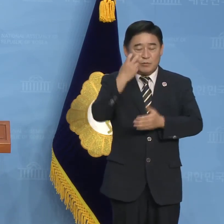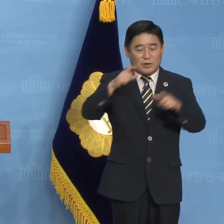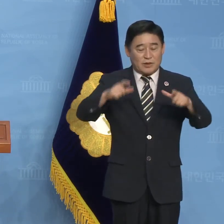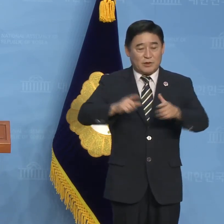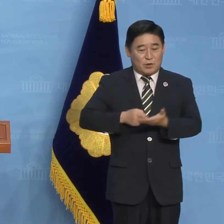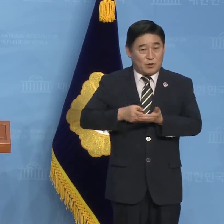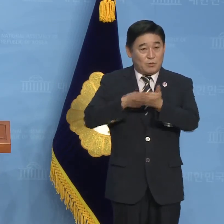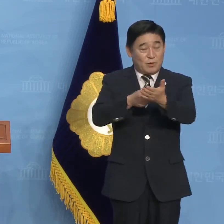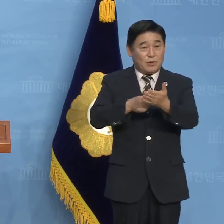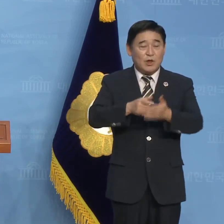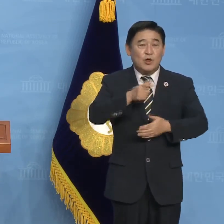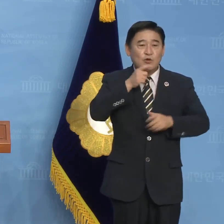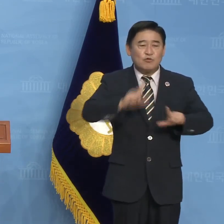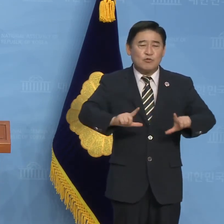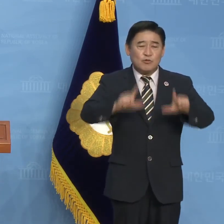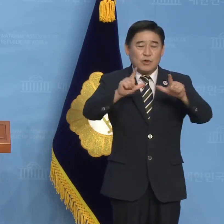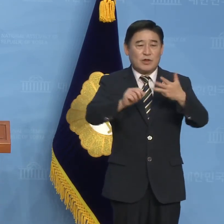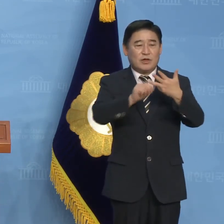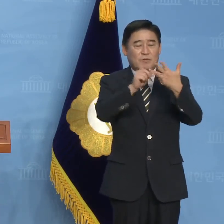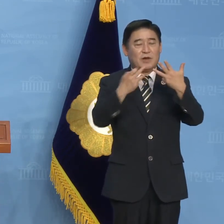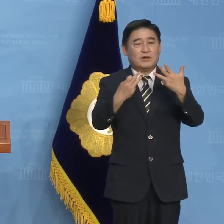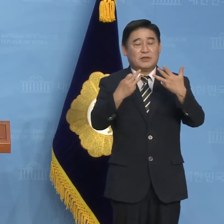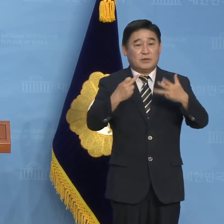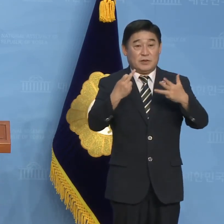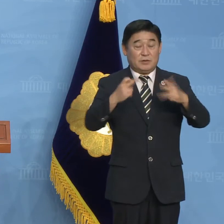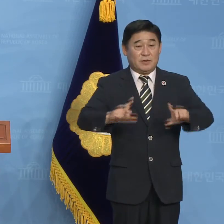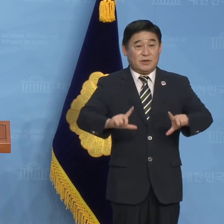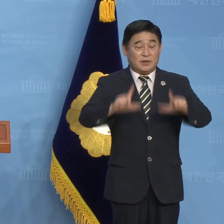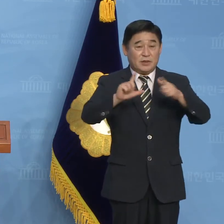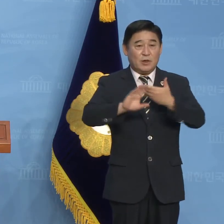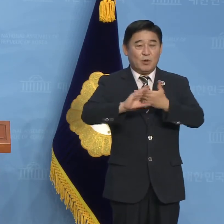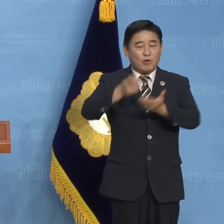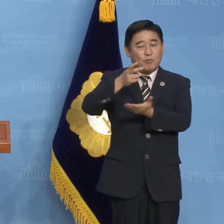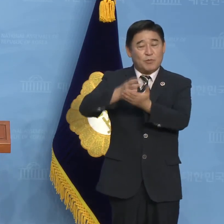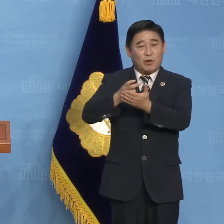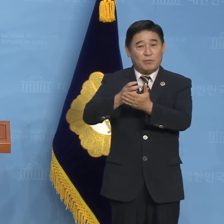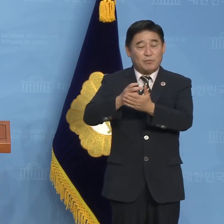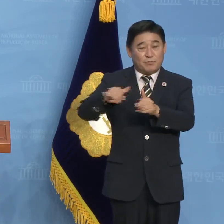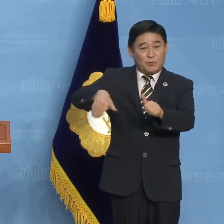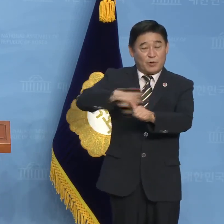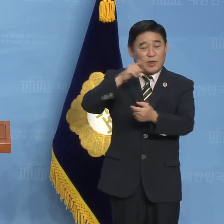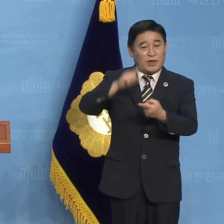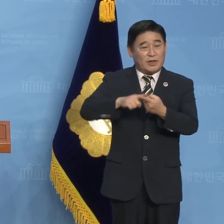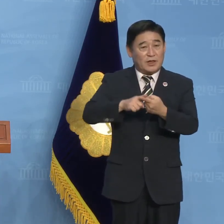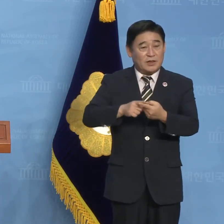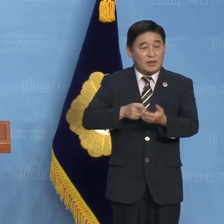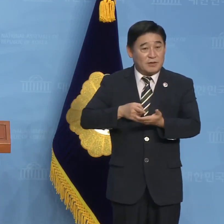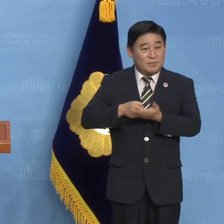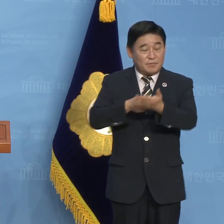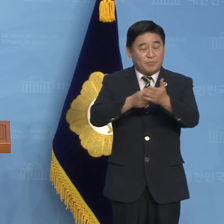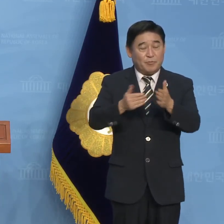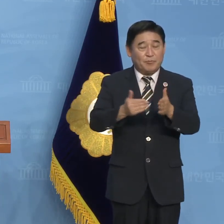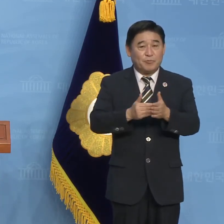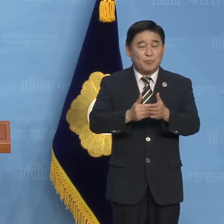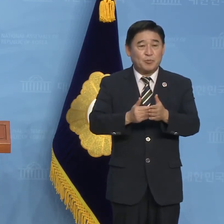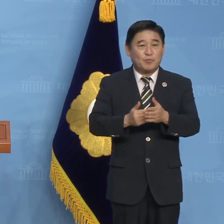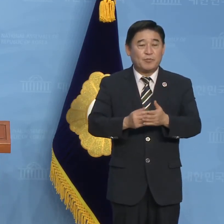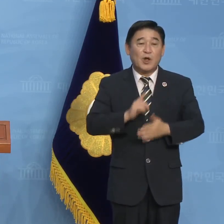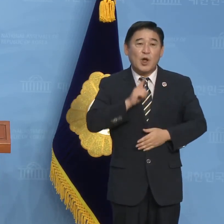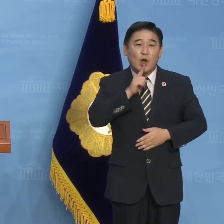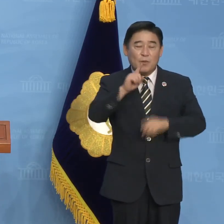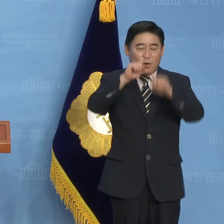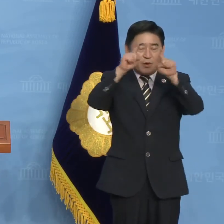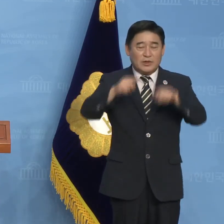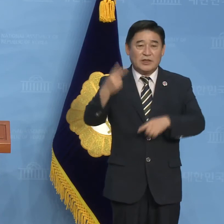보고서입니다. 수요일 8월 12일에 외국 입법 동향과 분석을 발간합니다. 이번 보고서에는